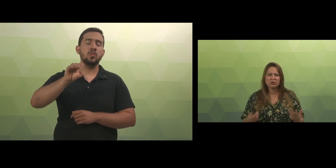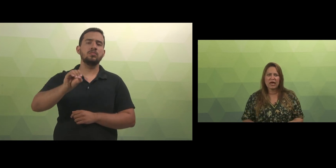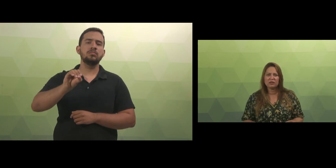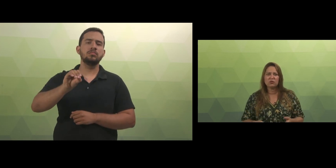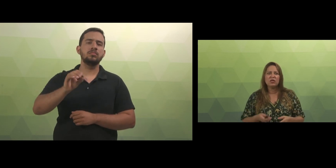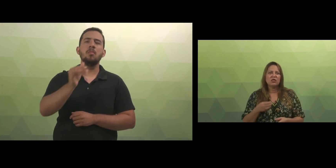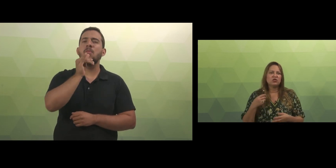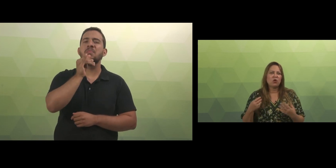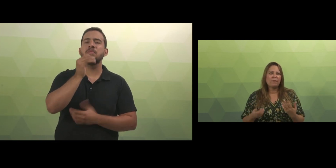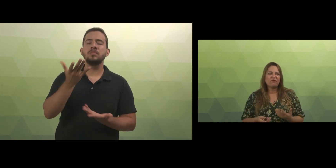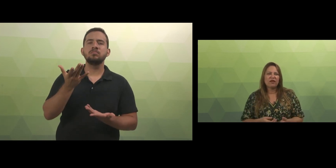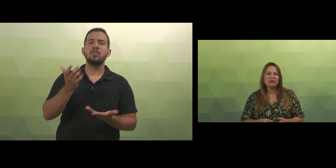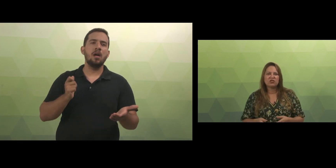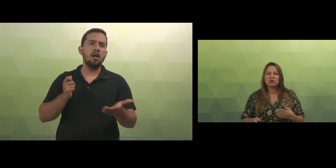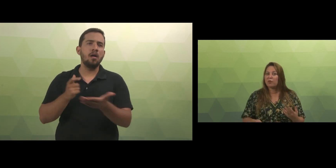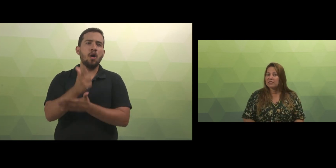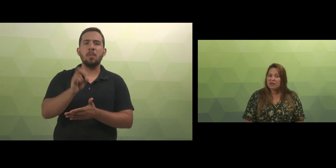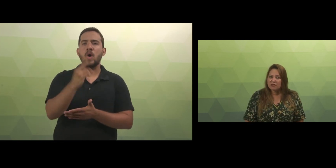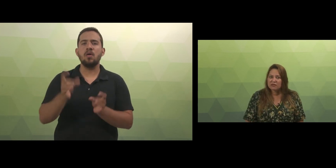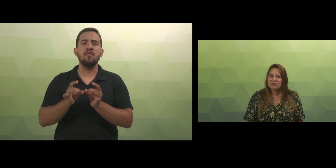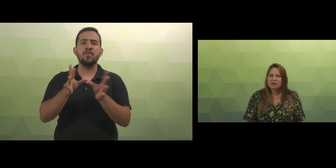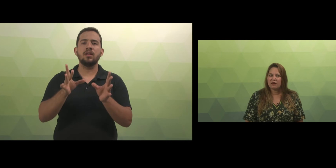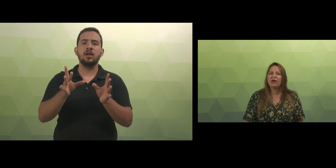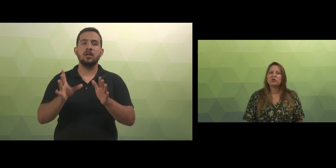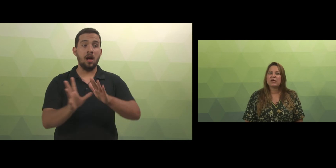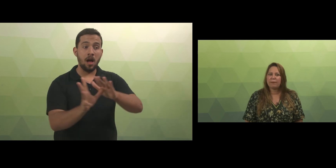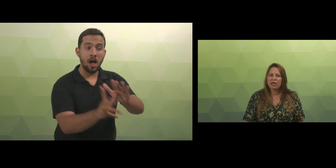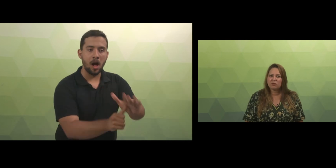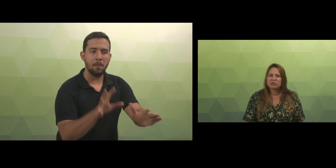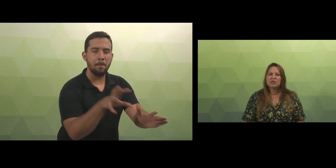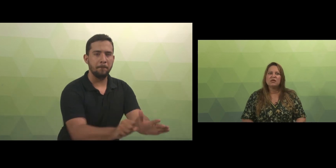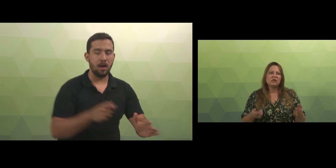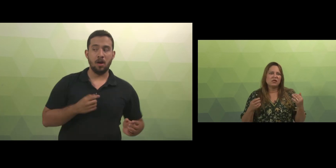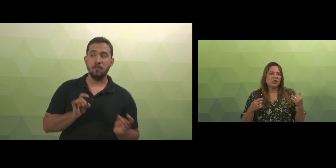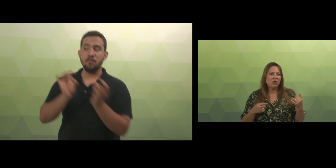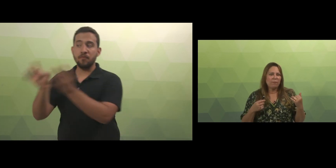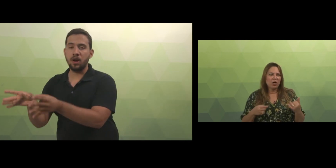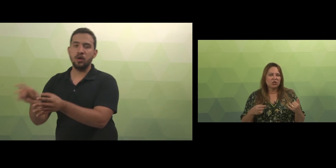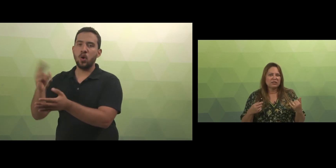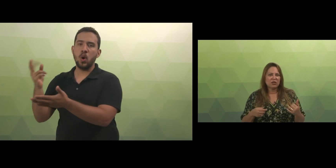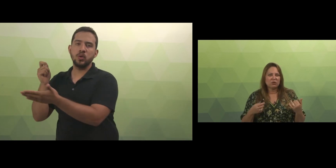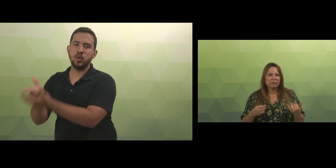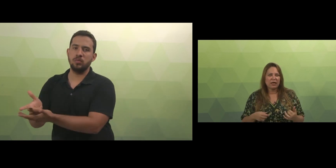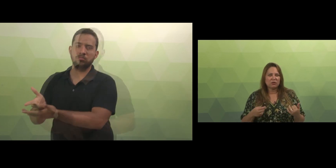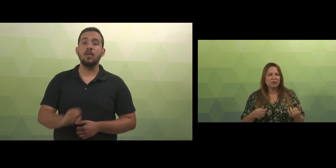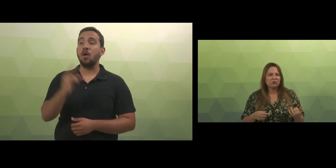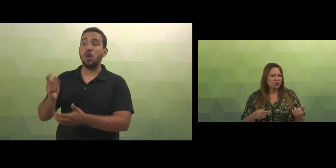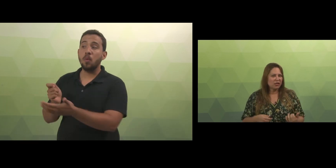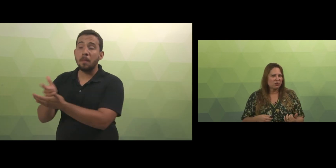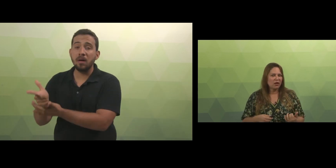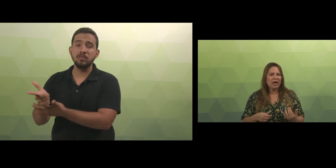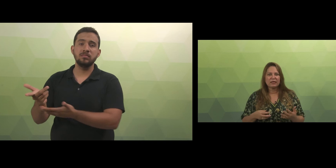um contrato de compra e venda de entorpecentes, né? Nós sabemos que não pode ser contemplado